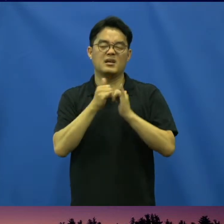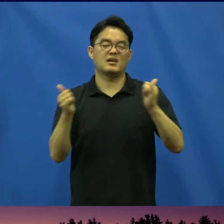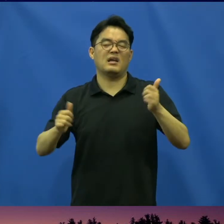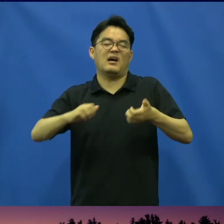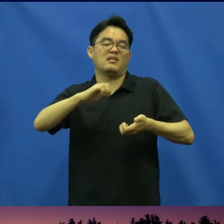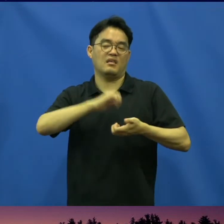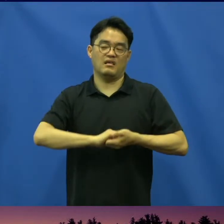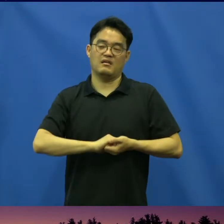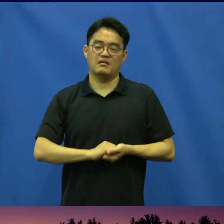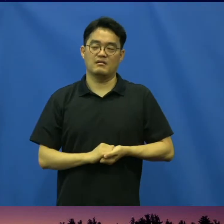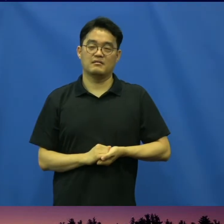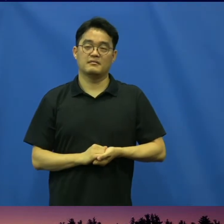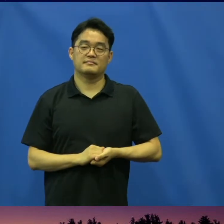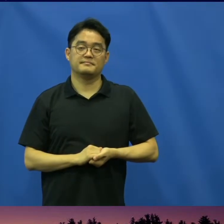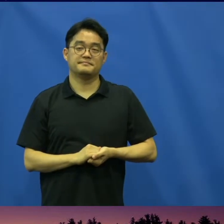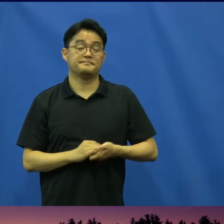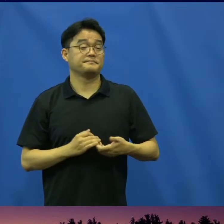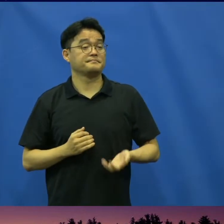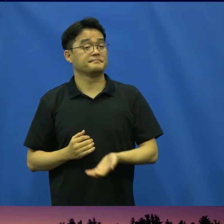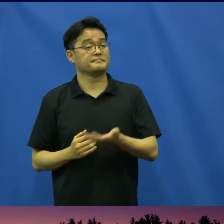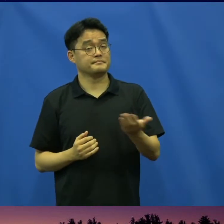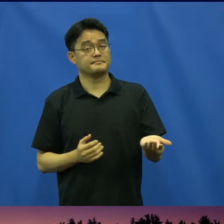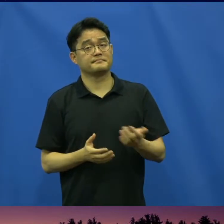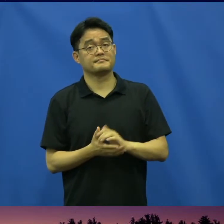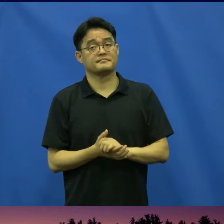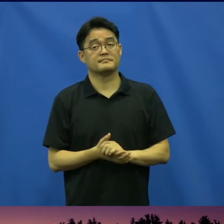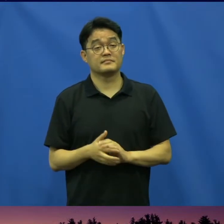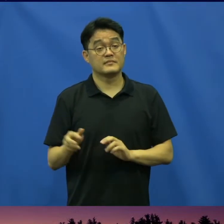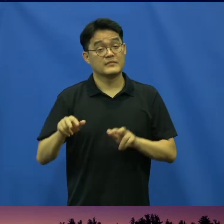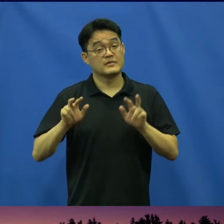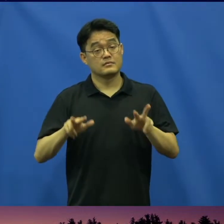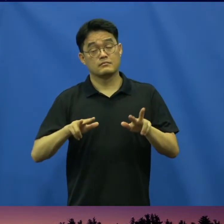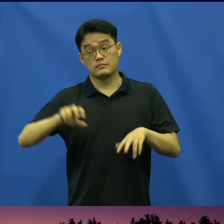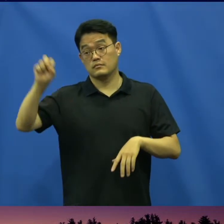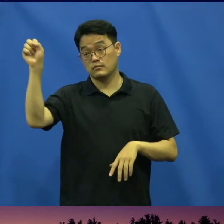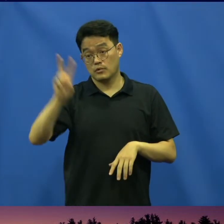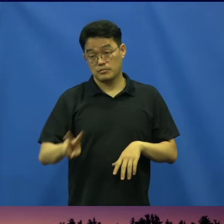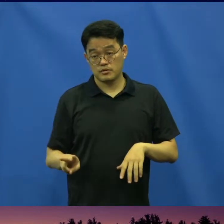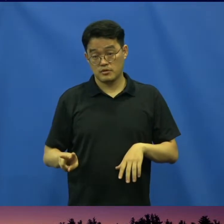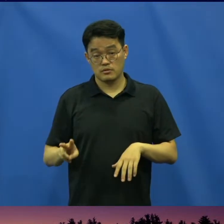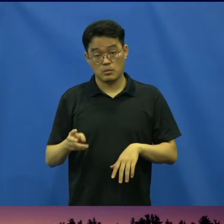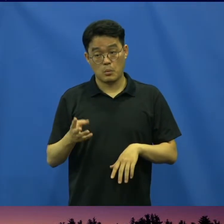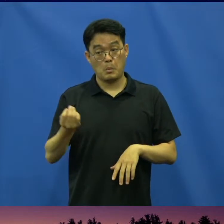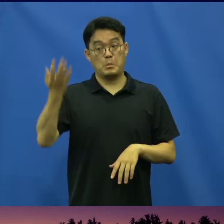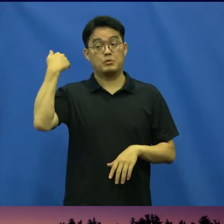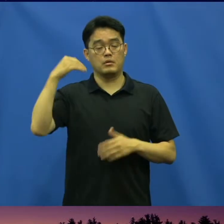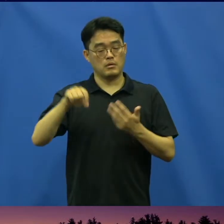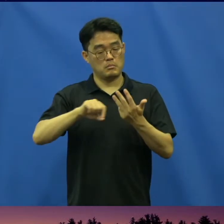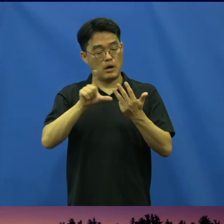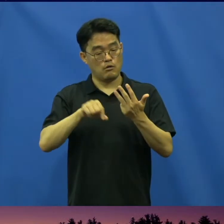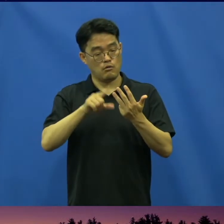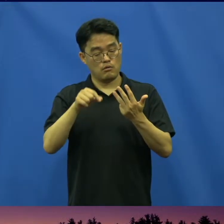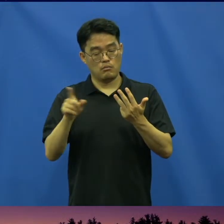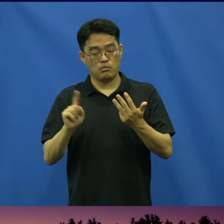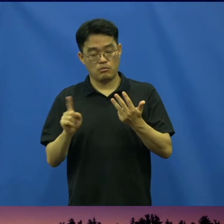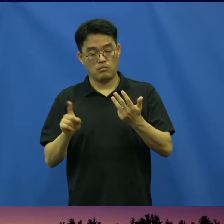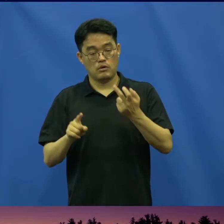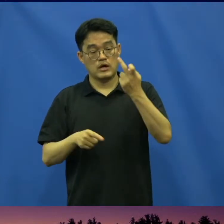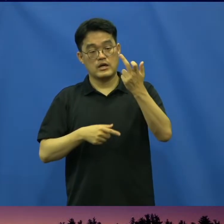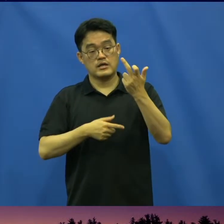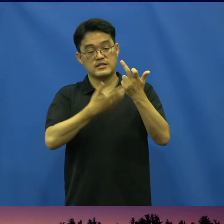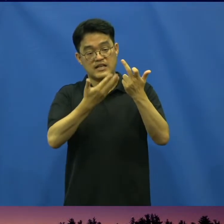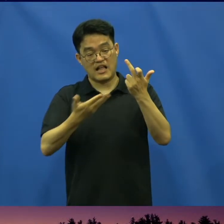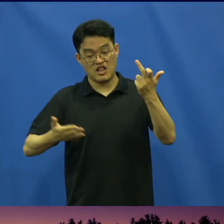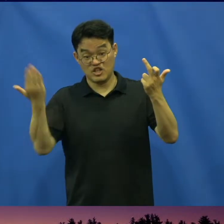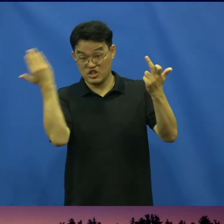그리고 여러분 보십시오. 이렇게 홍수가 막 이렇게 비가 막 폭우가 막 쏟아지니까 갑자기 산이 무너지고